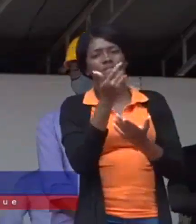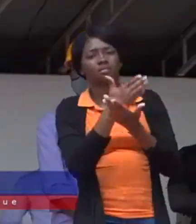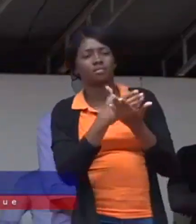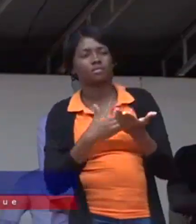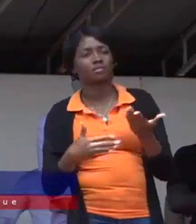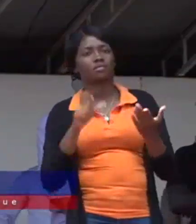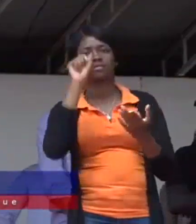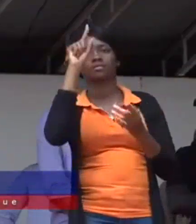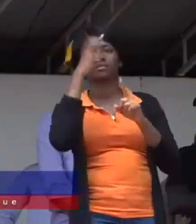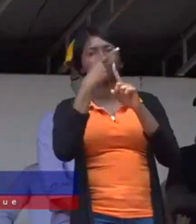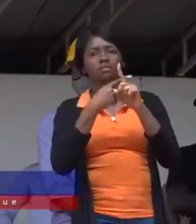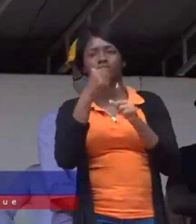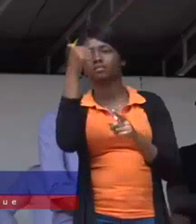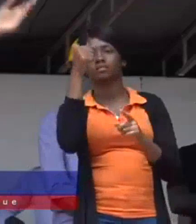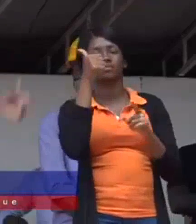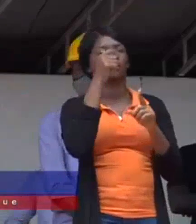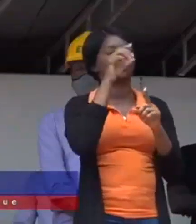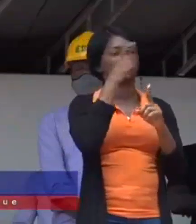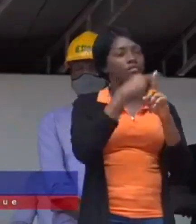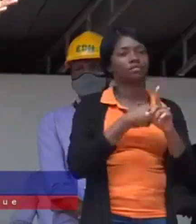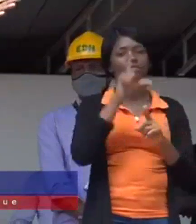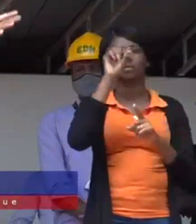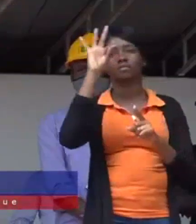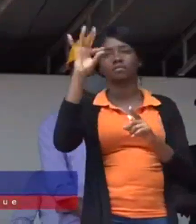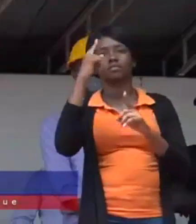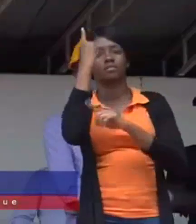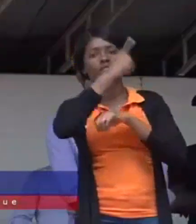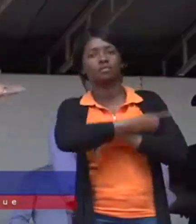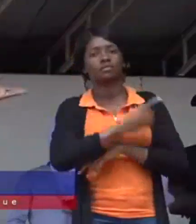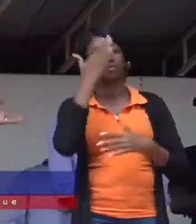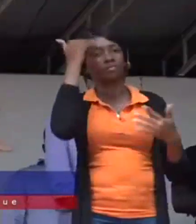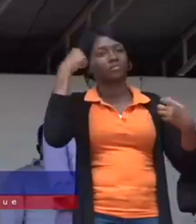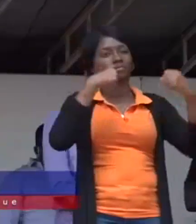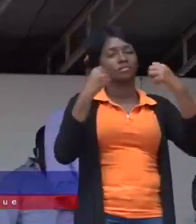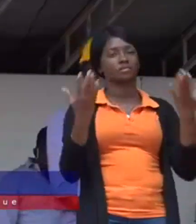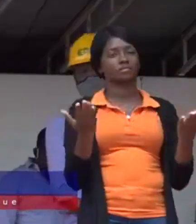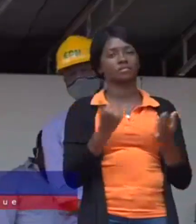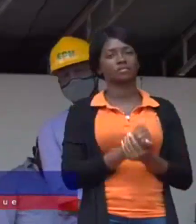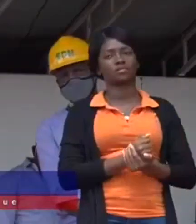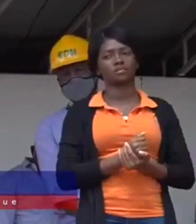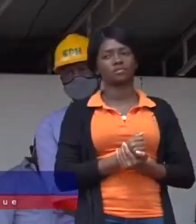vient 11 mois pété, 10 mois, 29 jours. Pourquoi tout le monde est là? Pourquoi tout le monde est là?